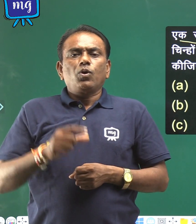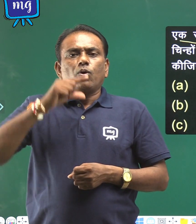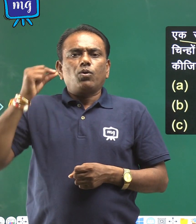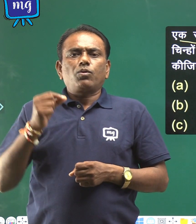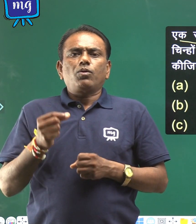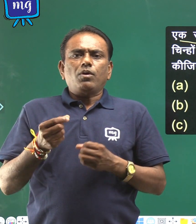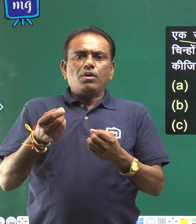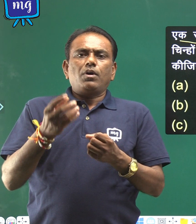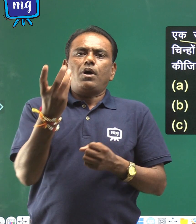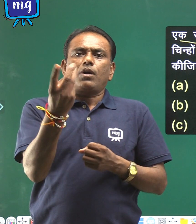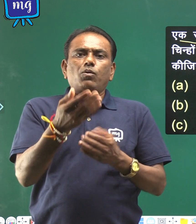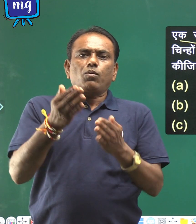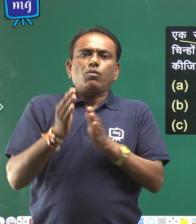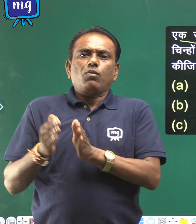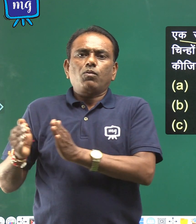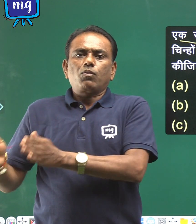और आंकड़ों को